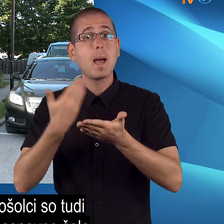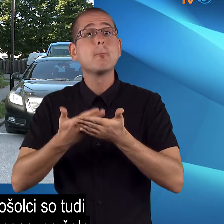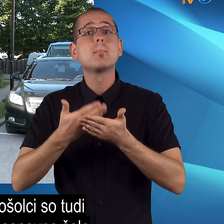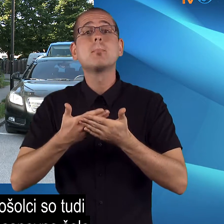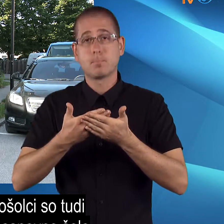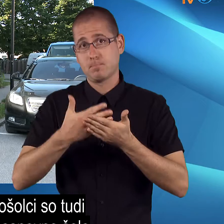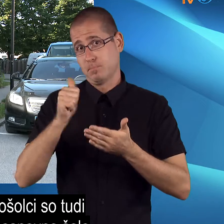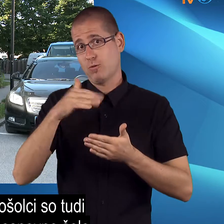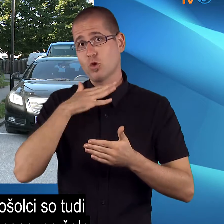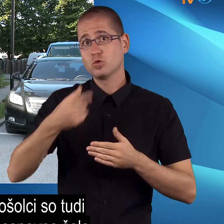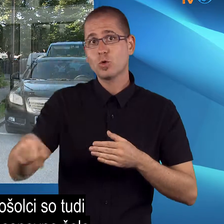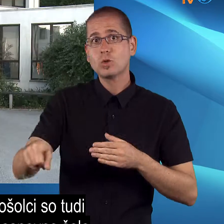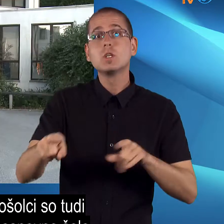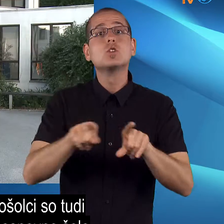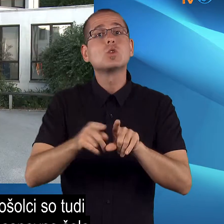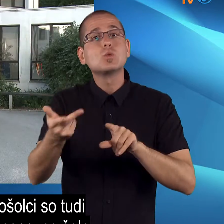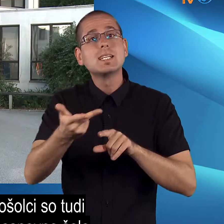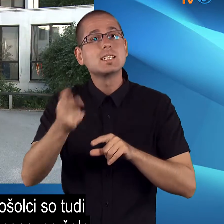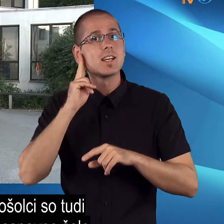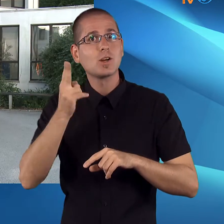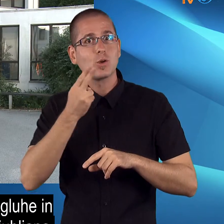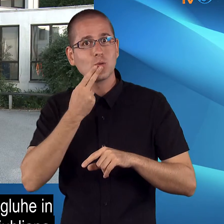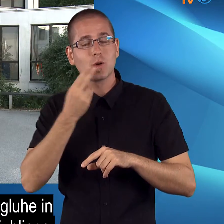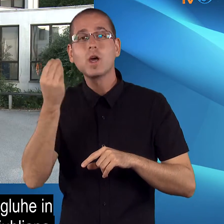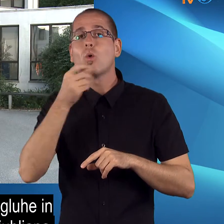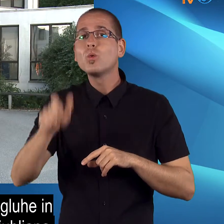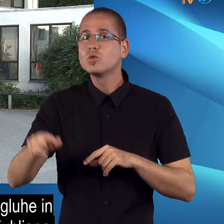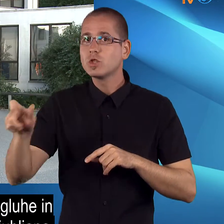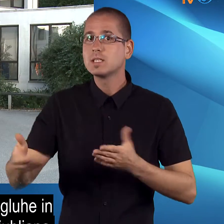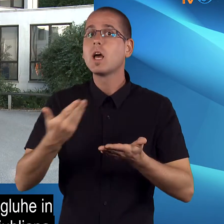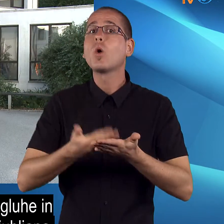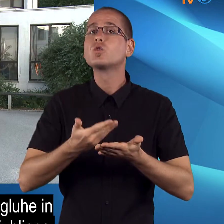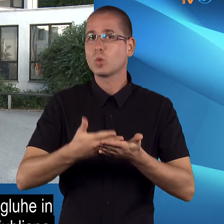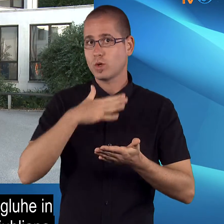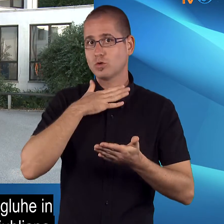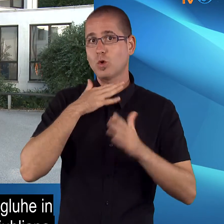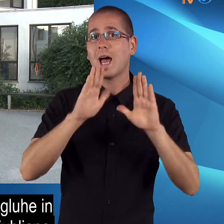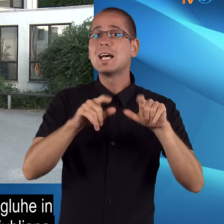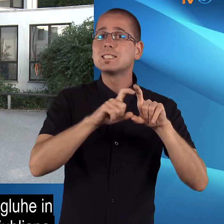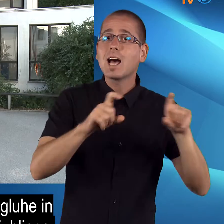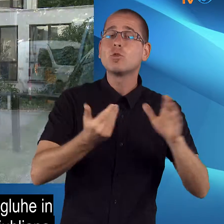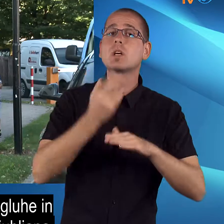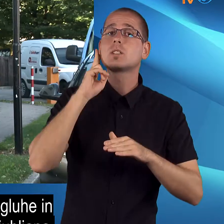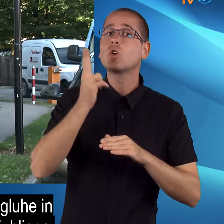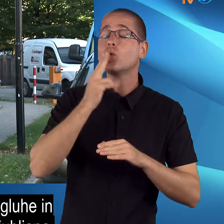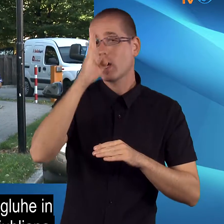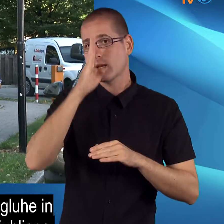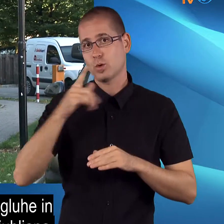21.807 prvošolci so tudi 3 gluhi učenci osnovne šole Zavoda za gluhe in naglušne Ljubljana.